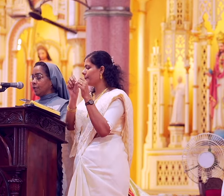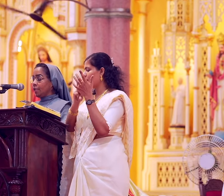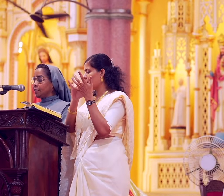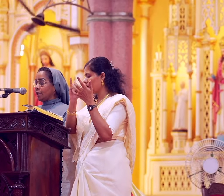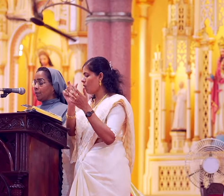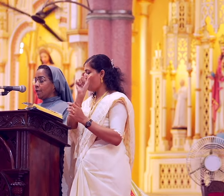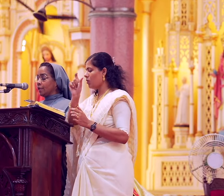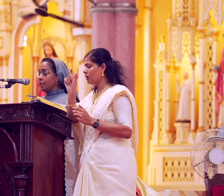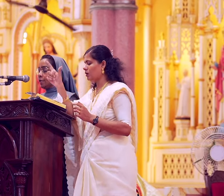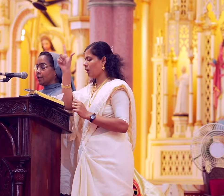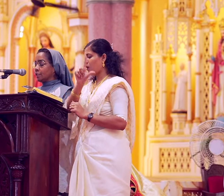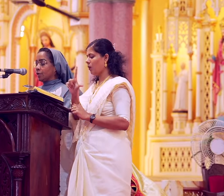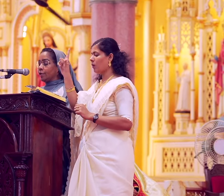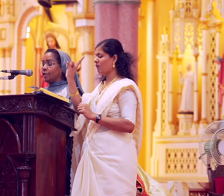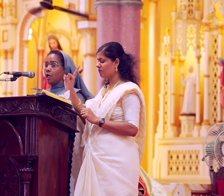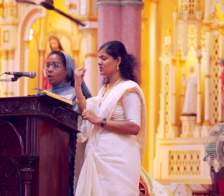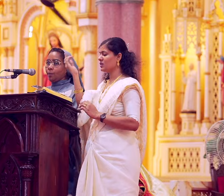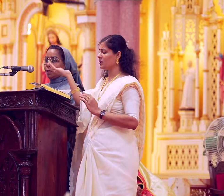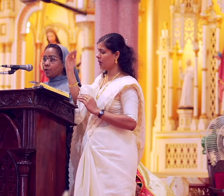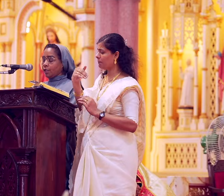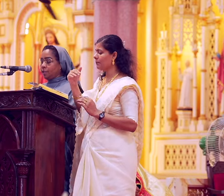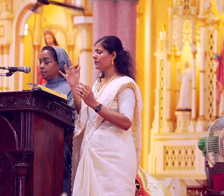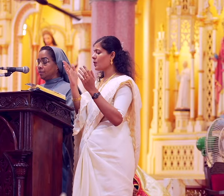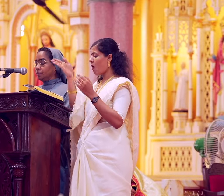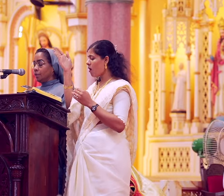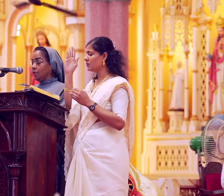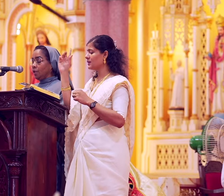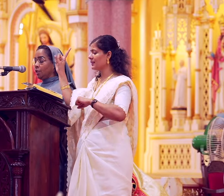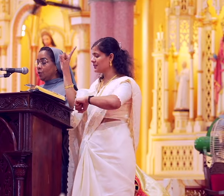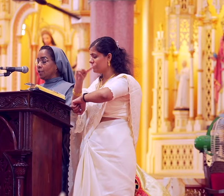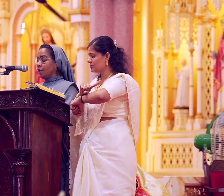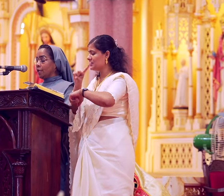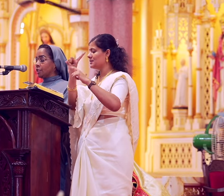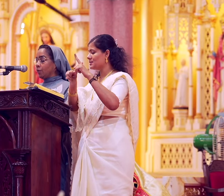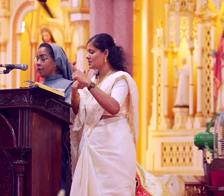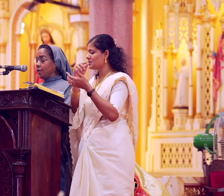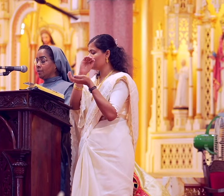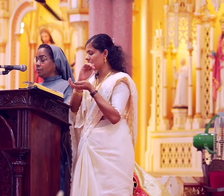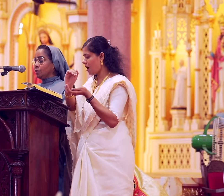വർഷം ജർമ്മിയായ്ക്ക് കർത്താവിന്റെ അരുളപ്പാടുണ്ടായി. യൂദാ